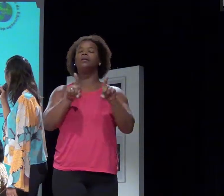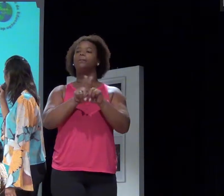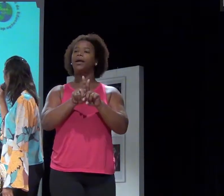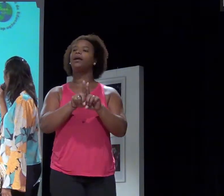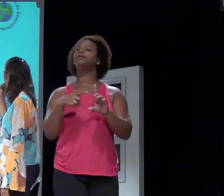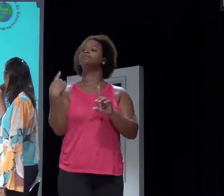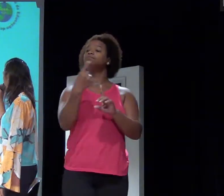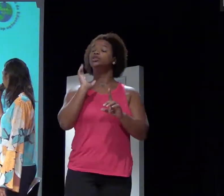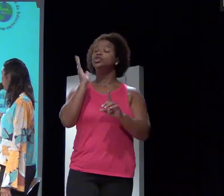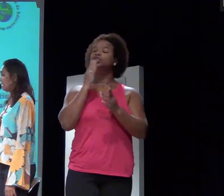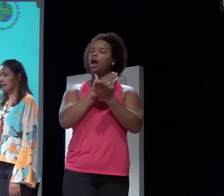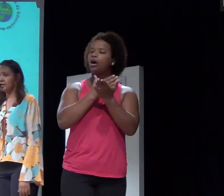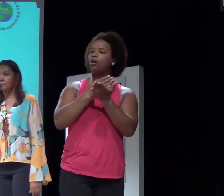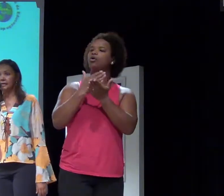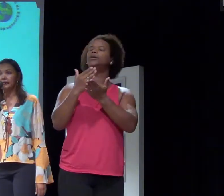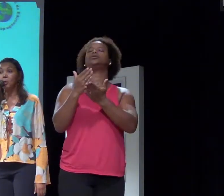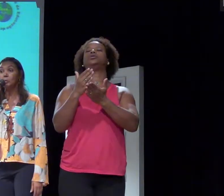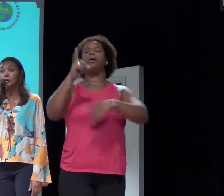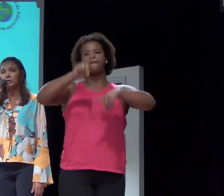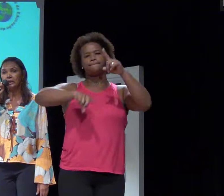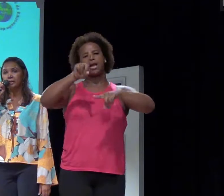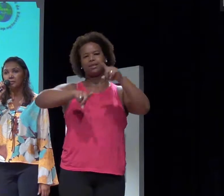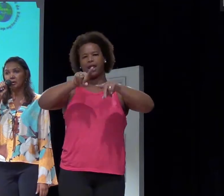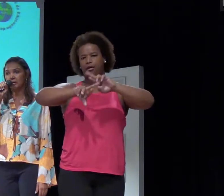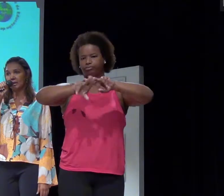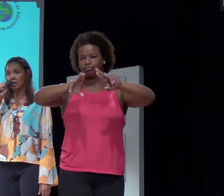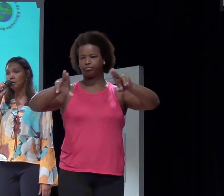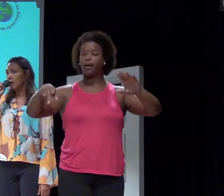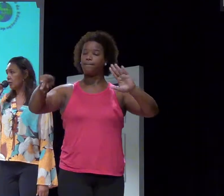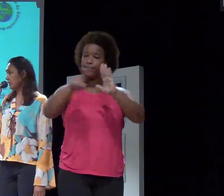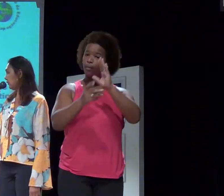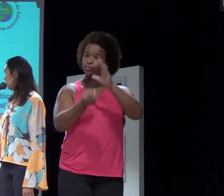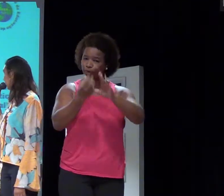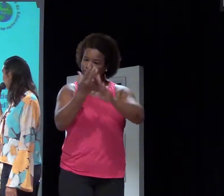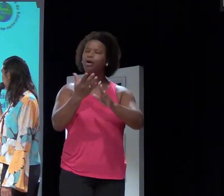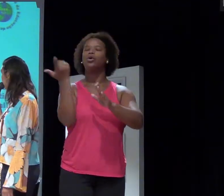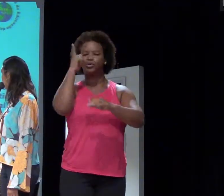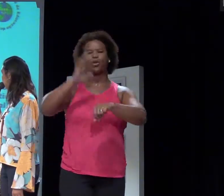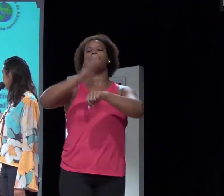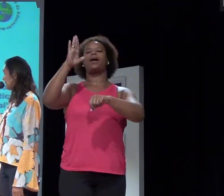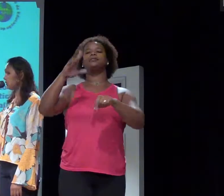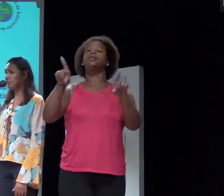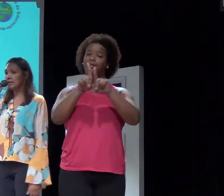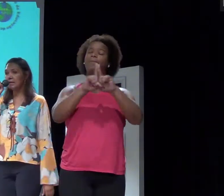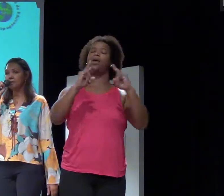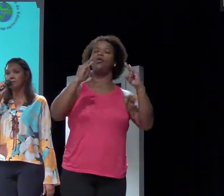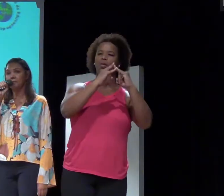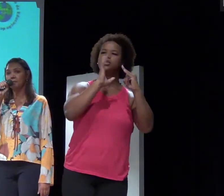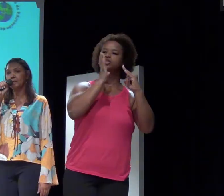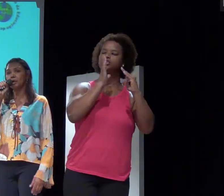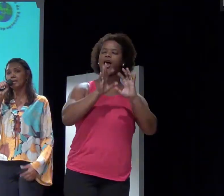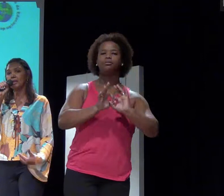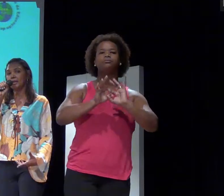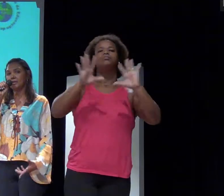já começamos a ter uma diversidade de material muito grande de produção. Inclusive, o ICE já está disponibilizando